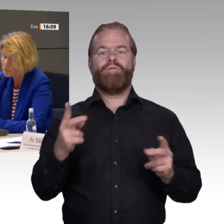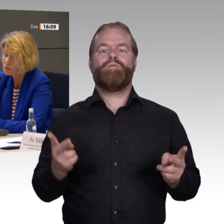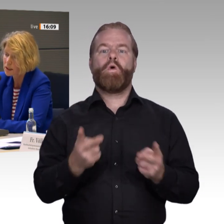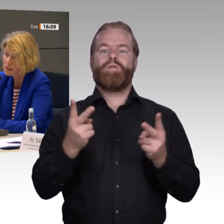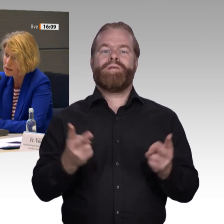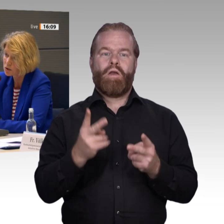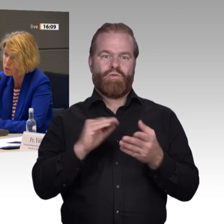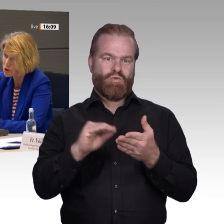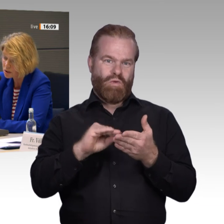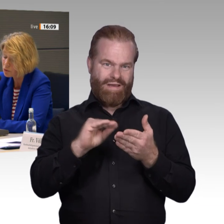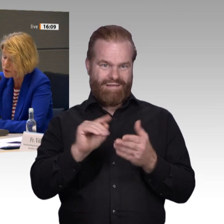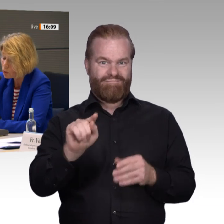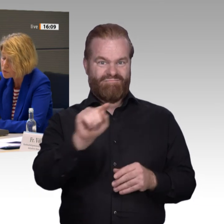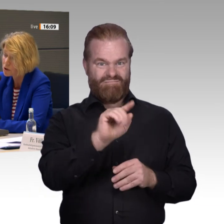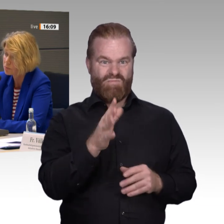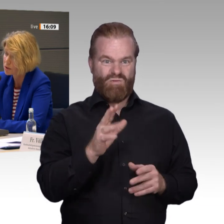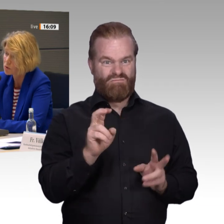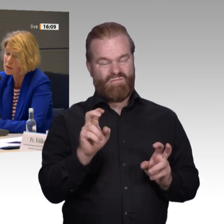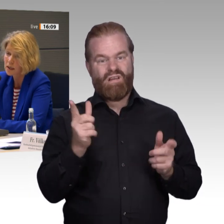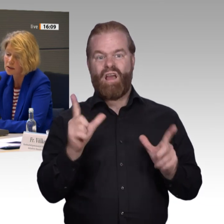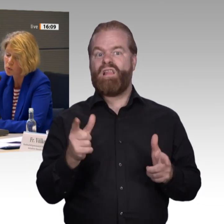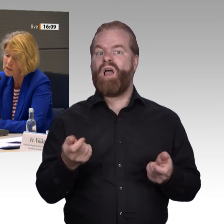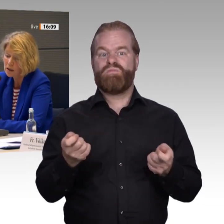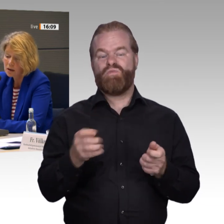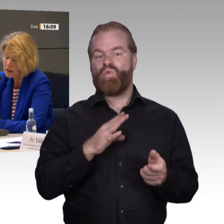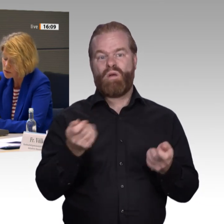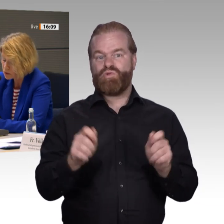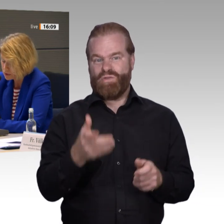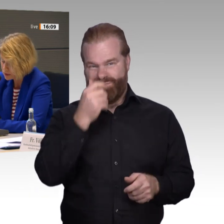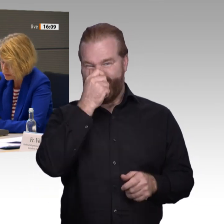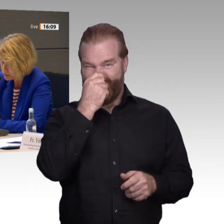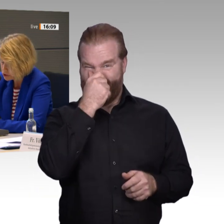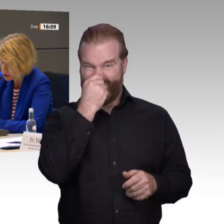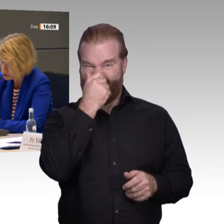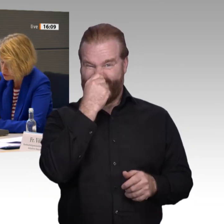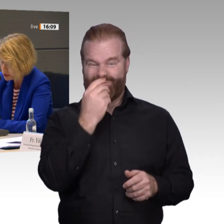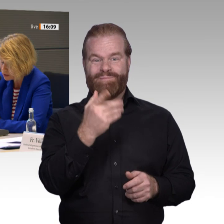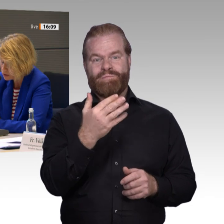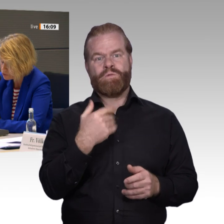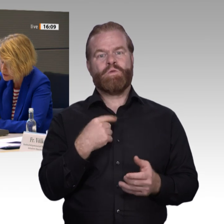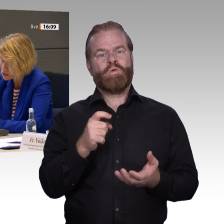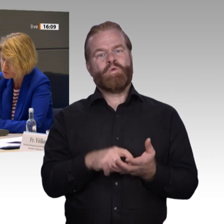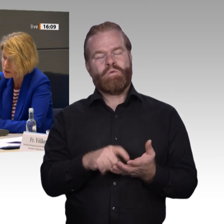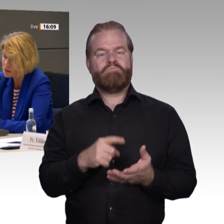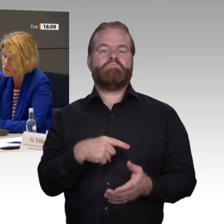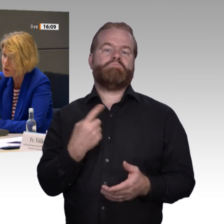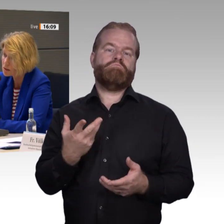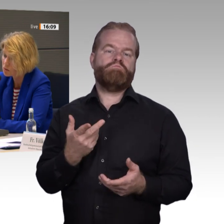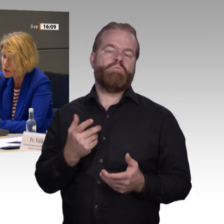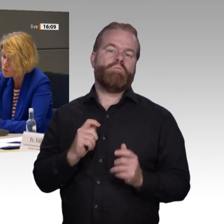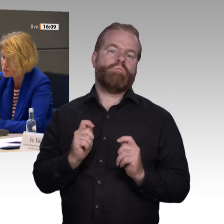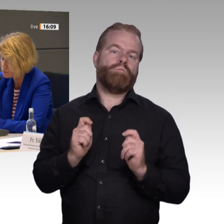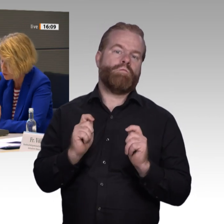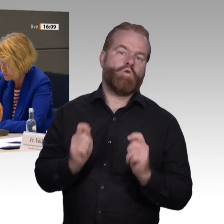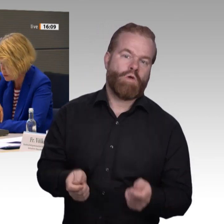für Ausbildung tatsächlich Budget für berufliche Bildung sein muss, weil so gebietet nämlich auch die UN-Konvention, dass es Zugang